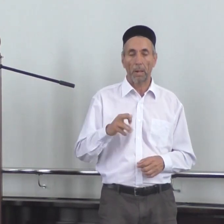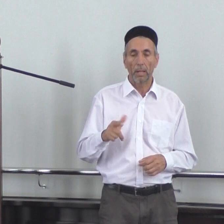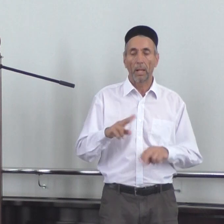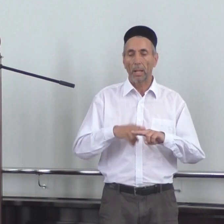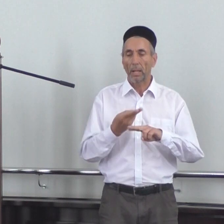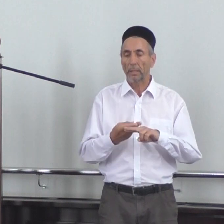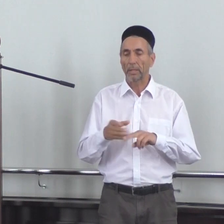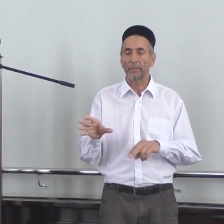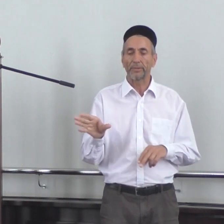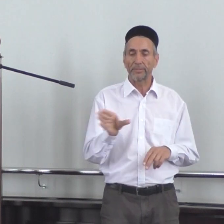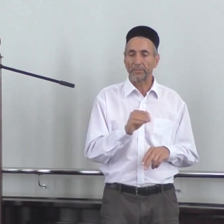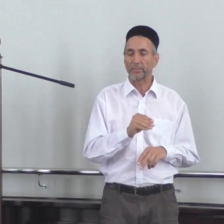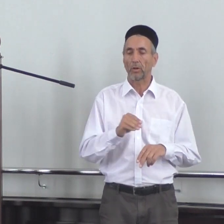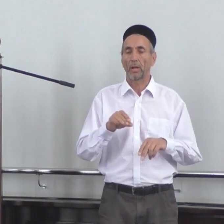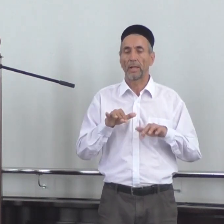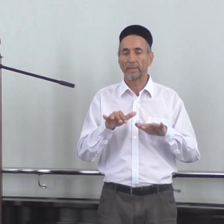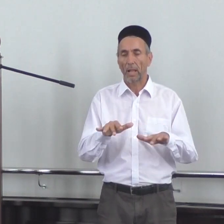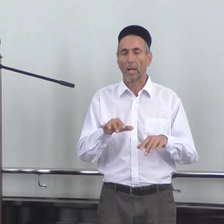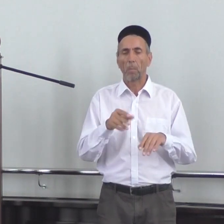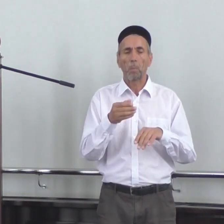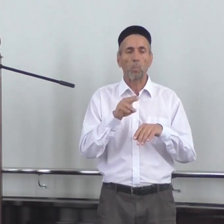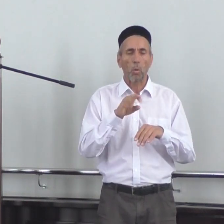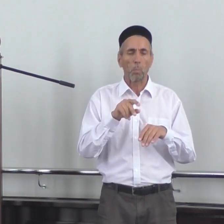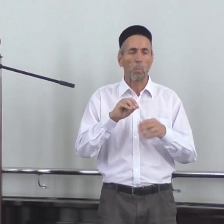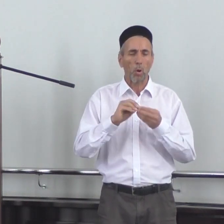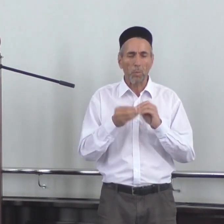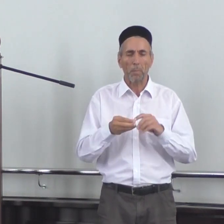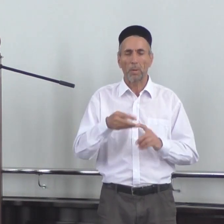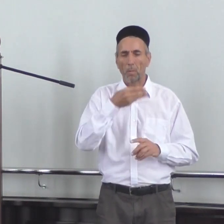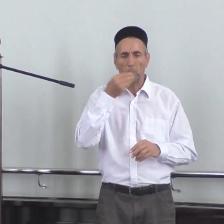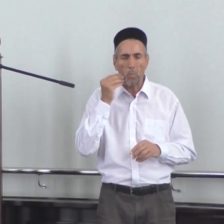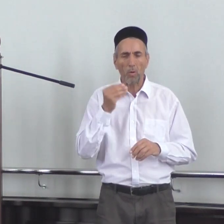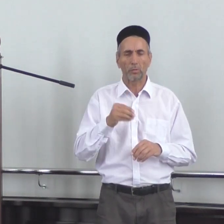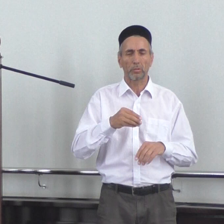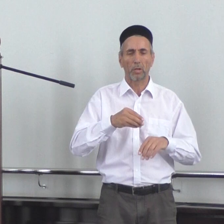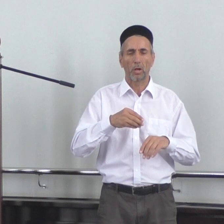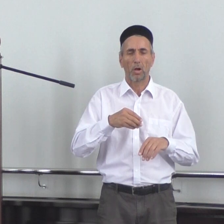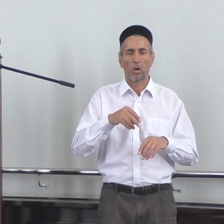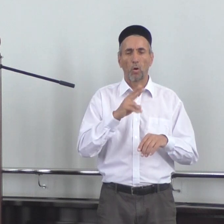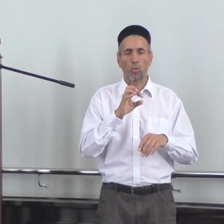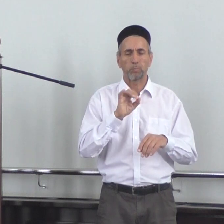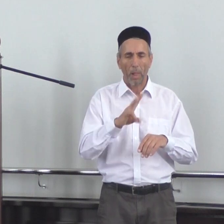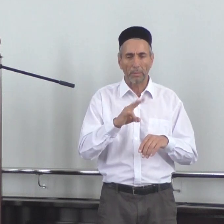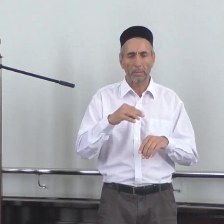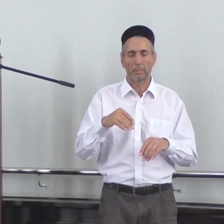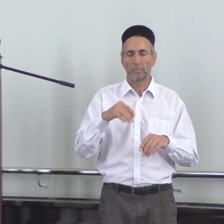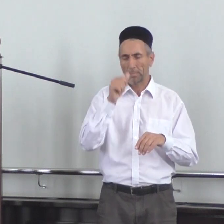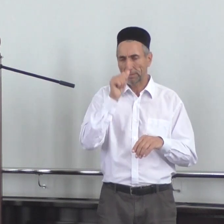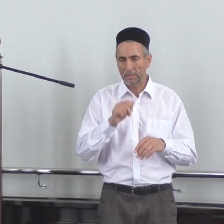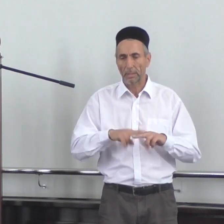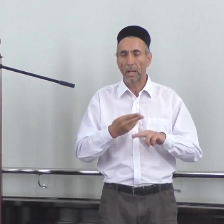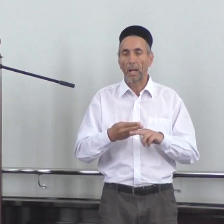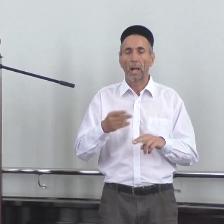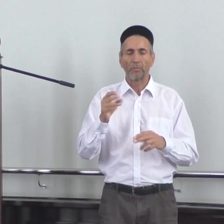гыйбадат, фарыз, сөннәт, ваҗиб, башка әйберләр бар, курбан, ураза. Ә монда инде үзебез фикерлибез, аңлыйбыз, чагыштырабыз, нәрсә